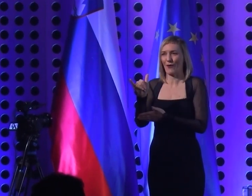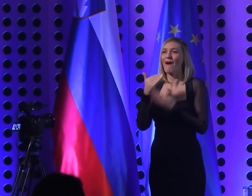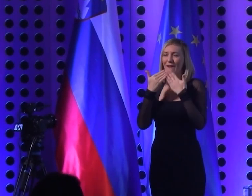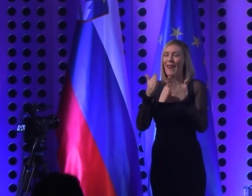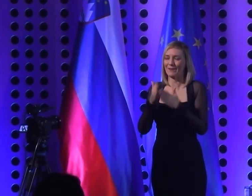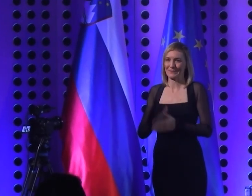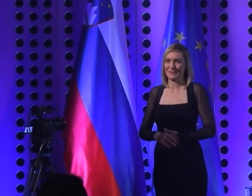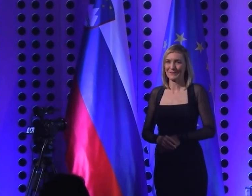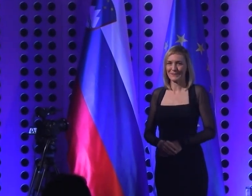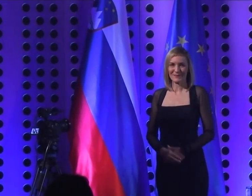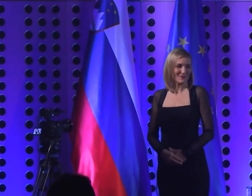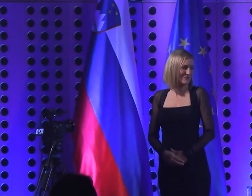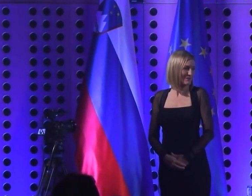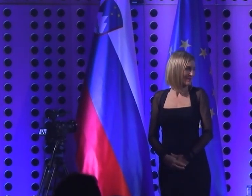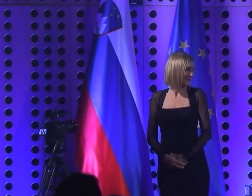lepa.